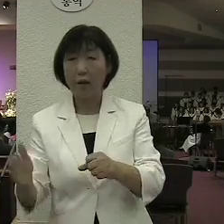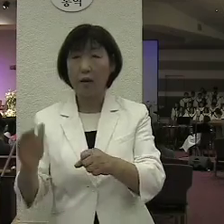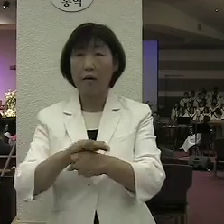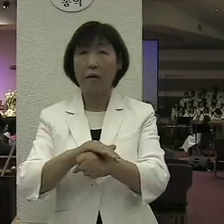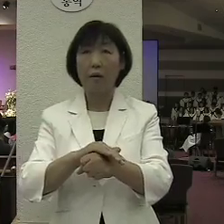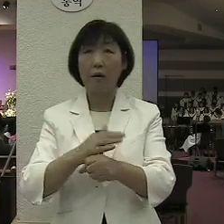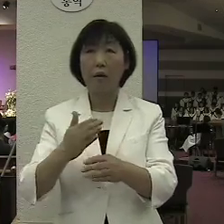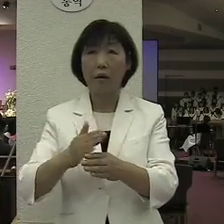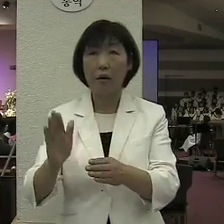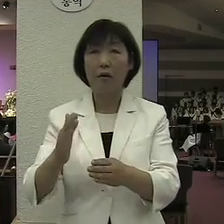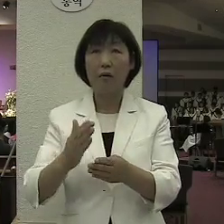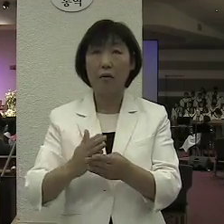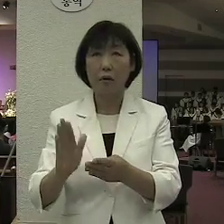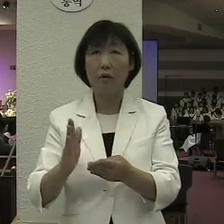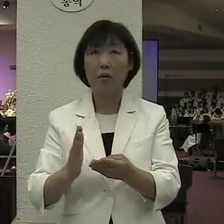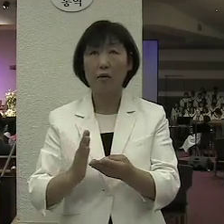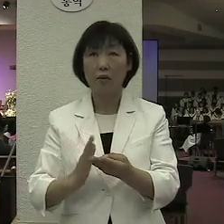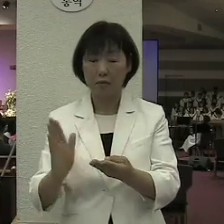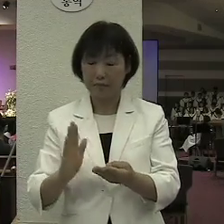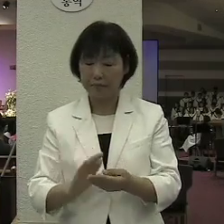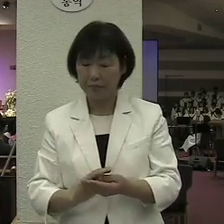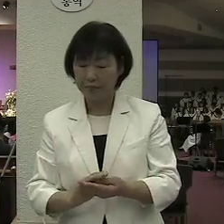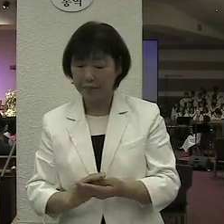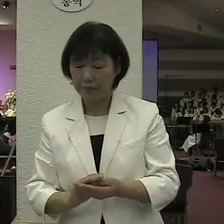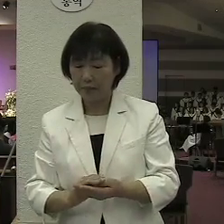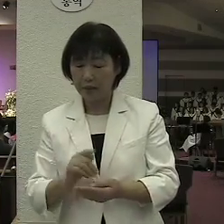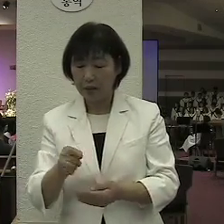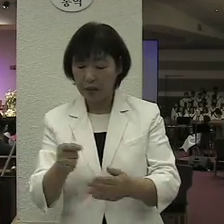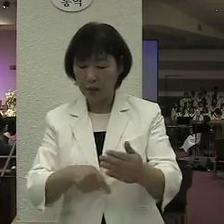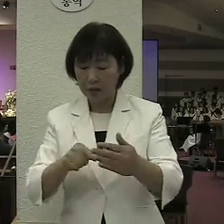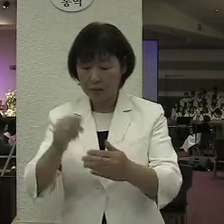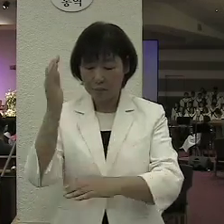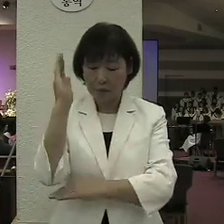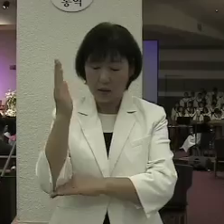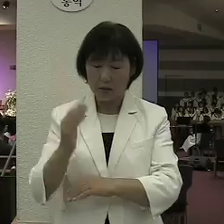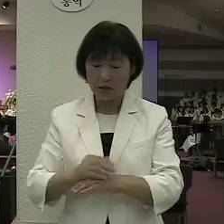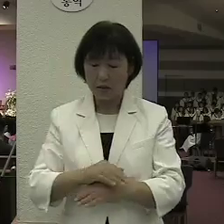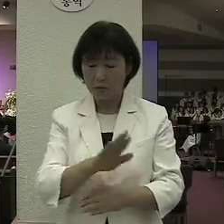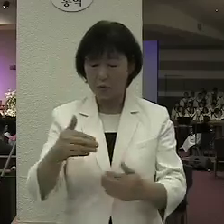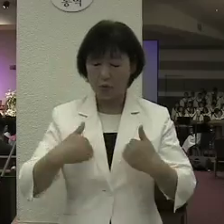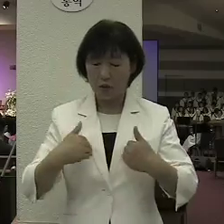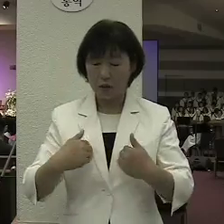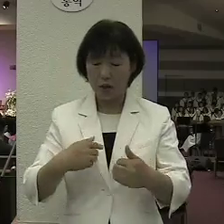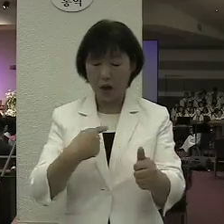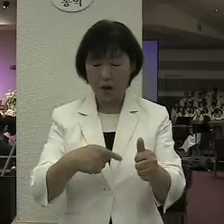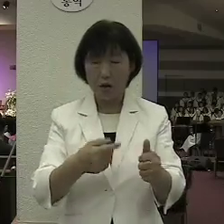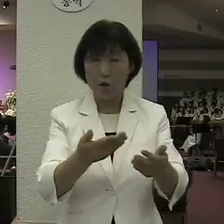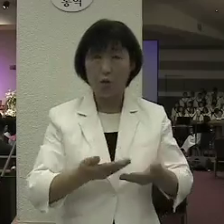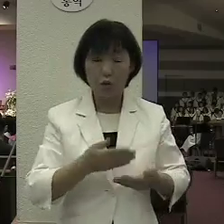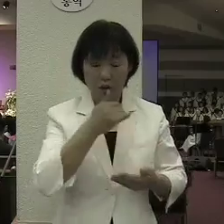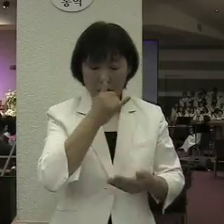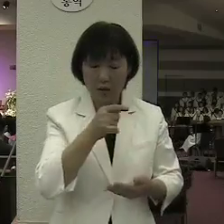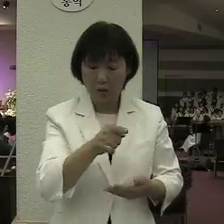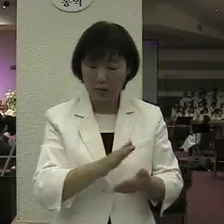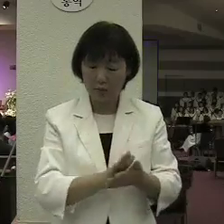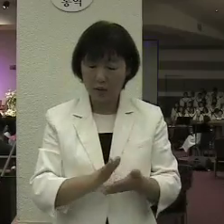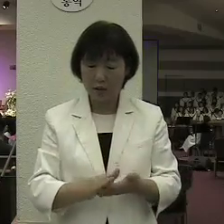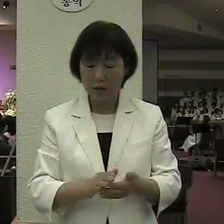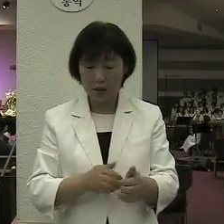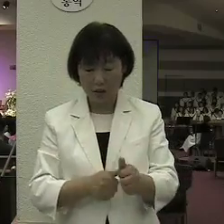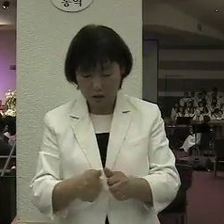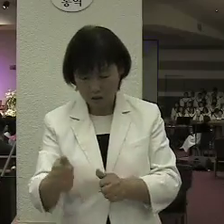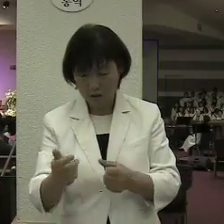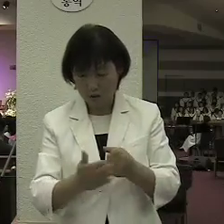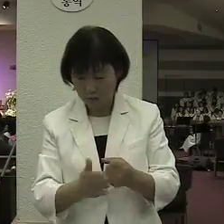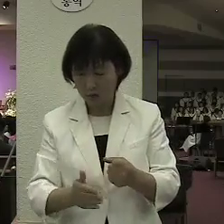이기셨습니다. 무덤이 그를 그 자리에 가두지 못했습니다. 5절 말씀 다시 보세요. 장로 중에 하나가 내게 말하되